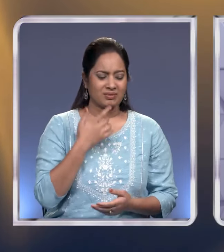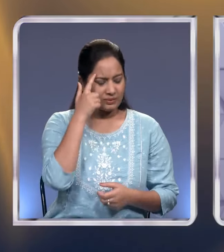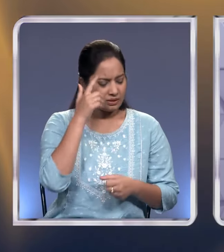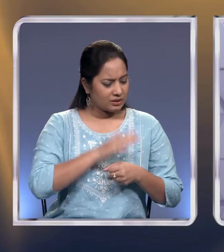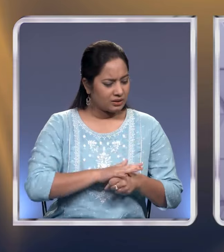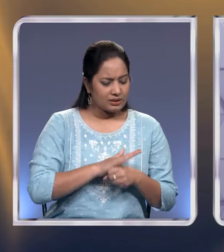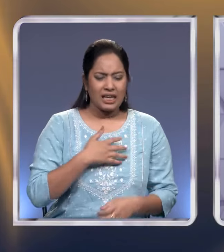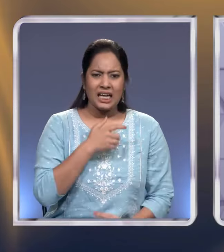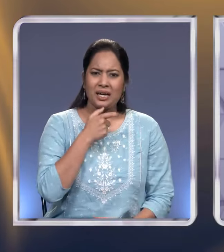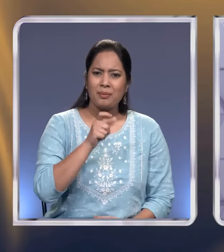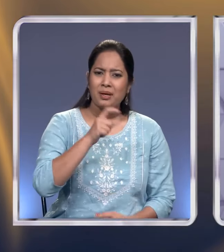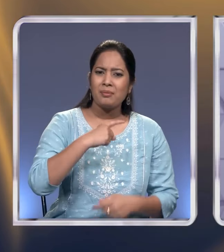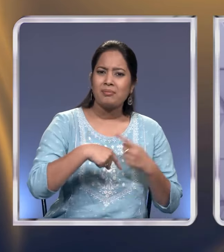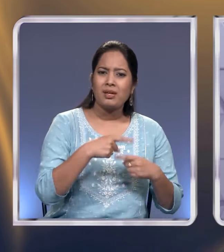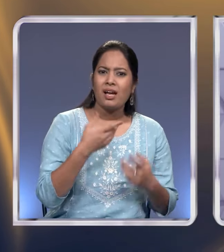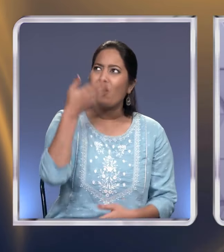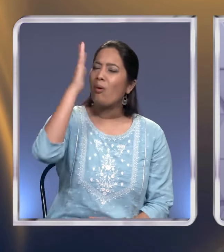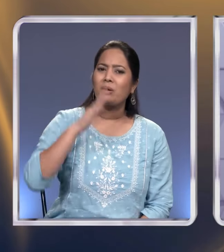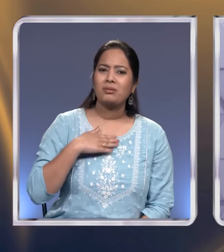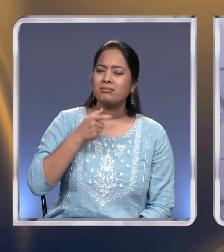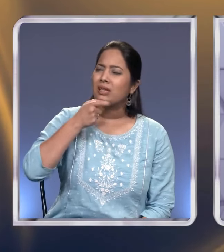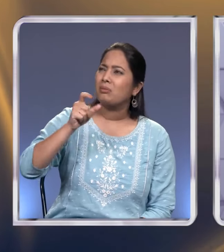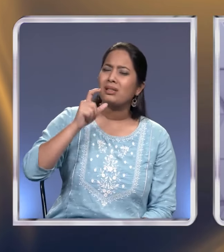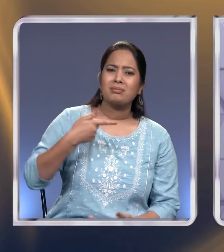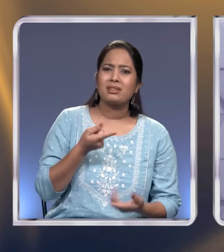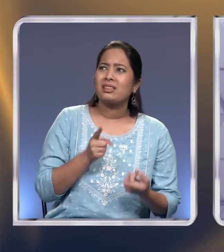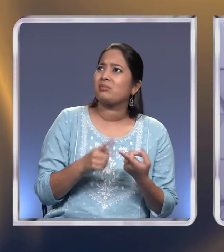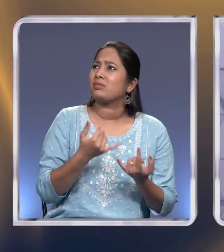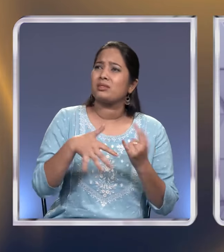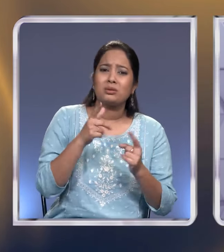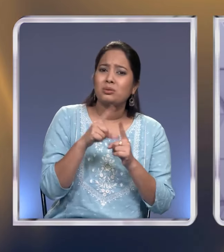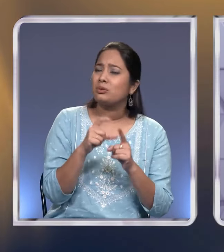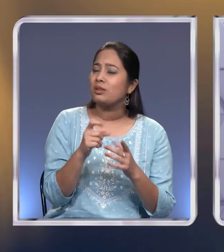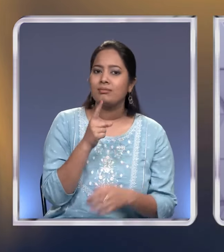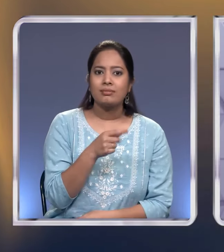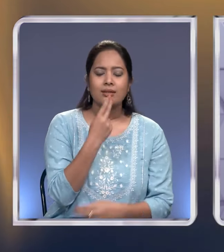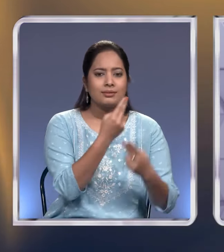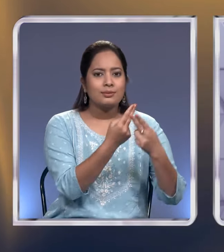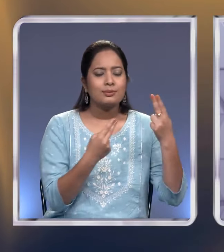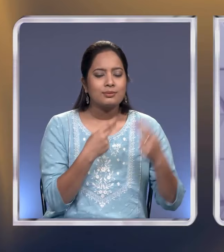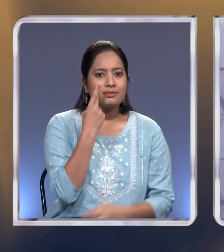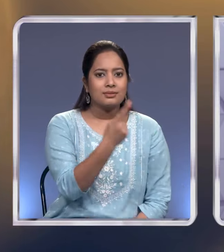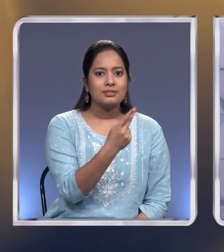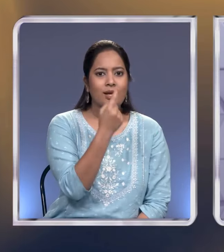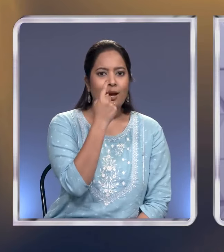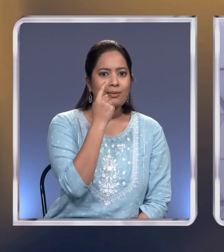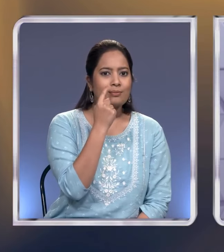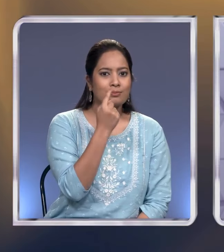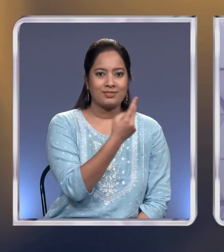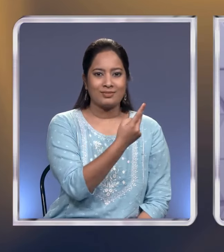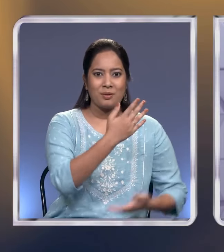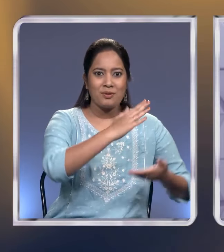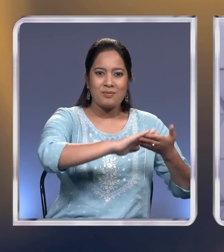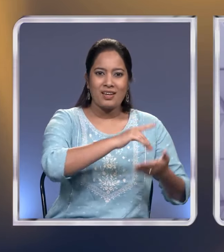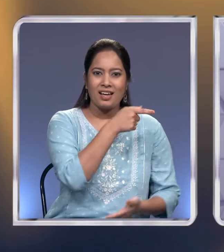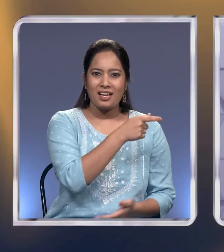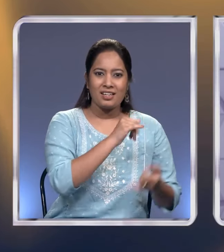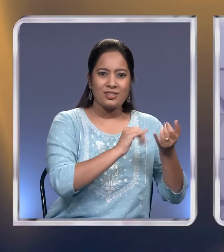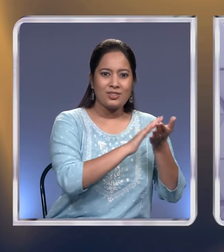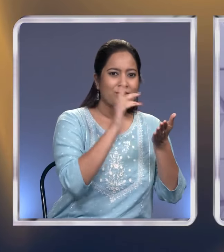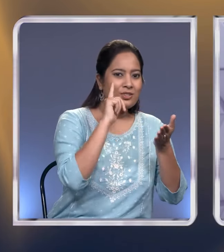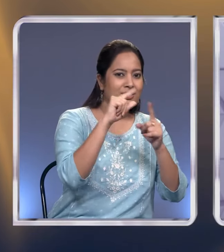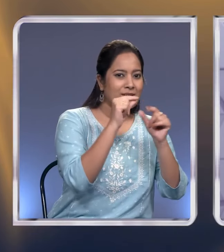वो कुड़कुड़ाते हैं या डिप्रेस्ड फील करते हैं और कंप्लेन करते हैं, परमेश्वर से कंप्लेन करते हैं। लेकिन